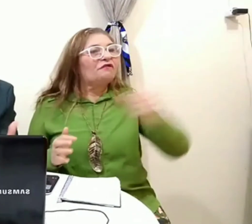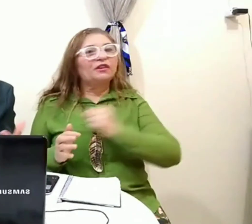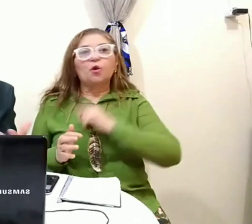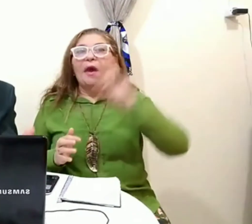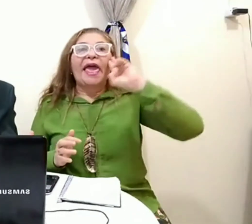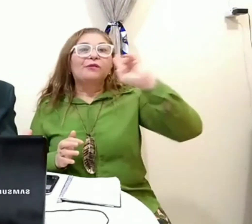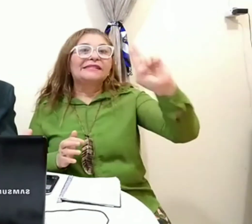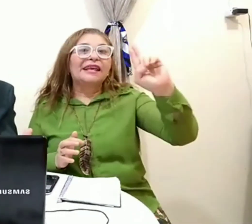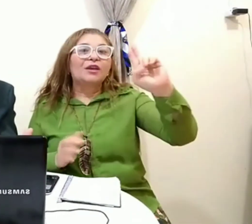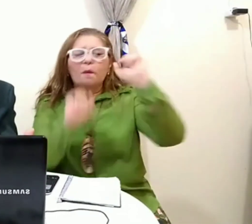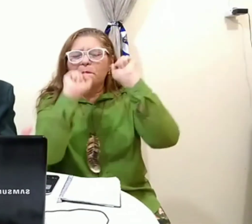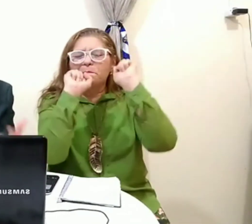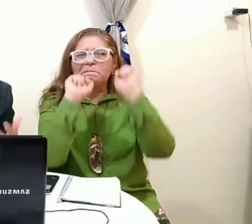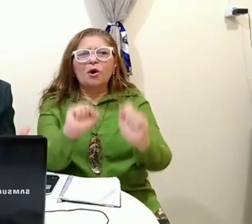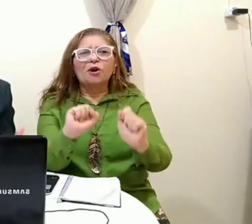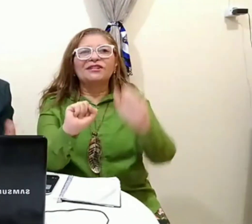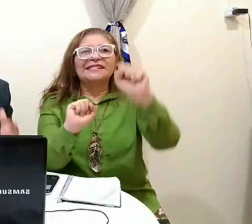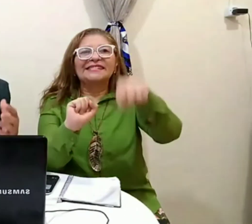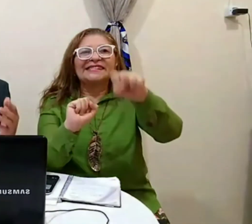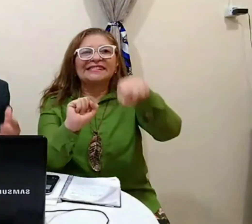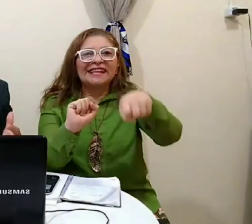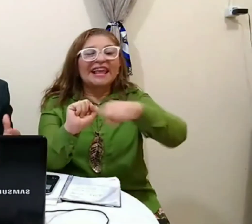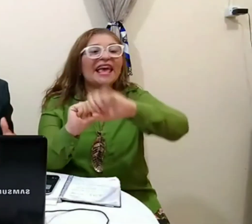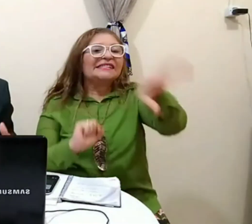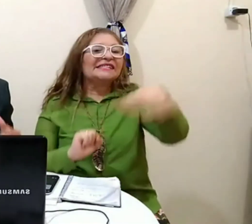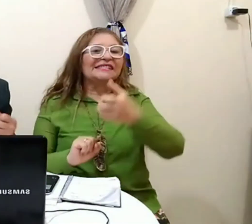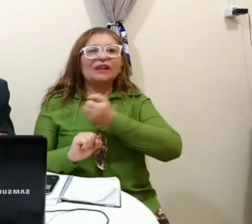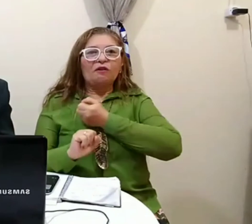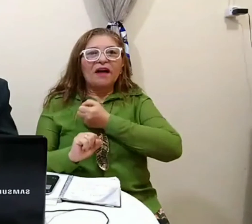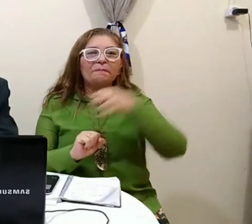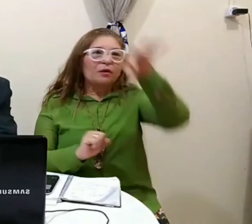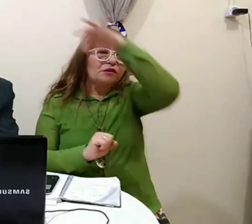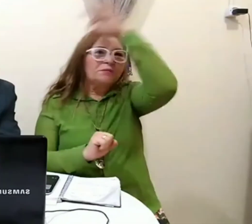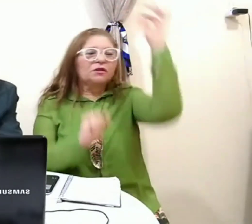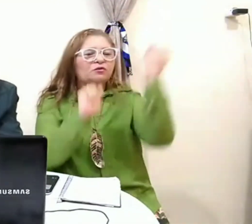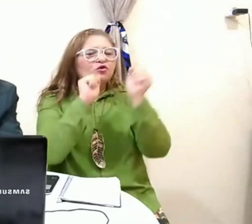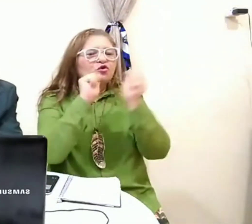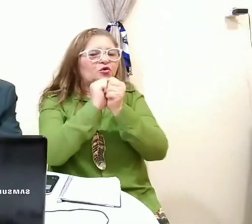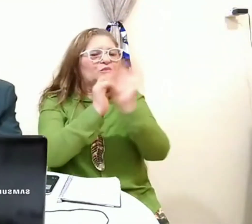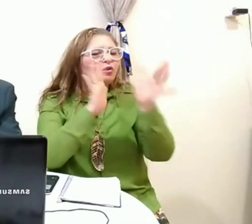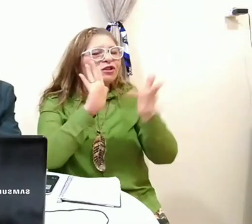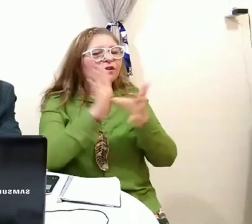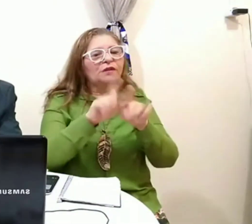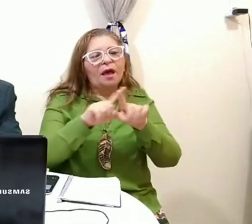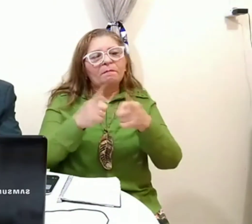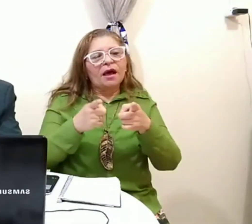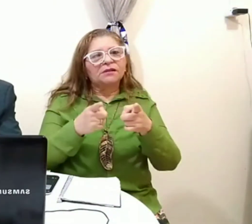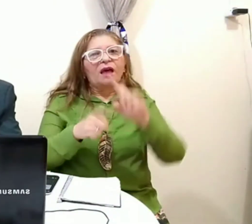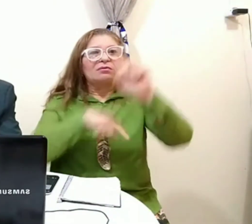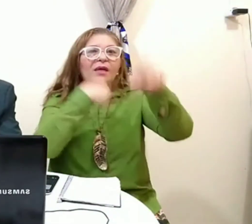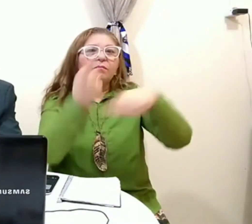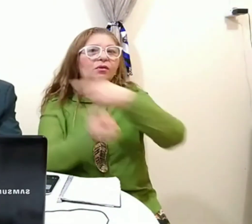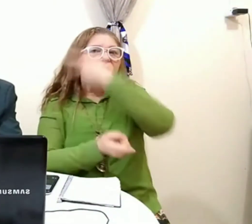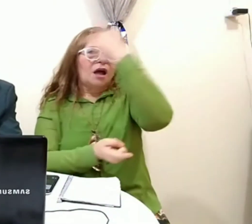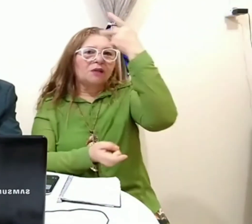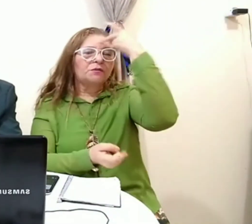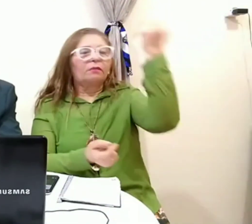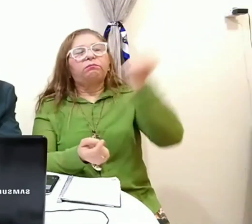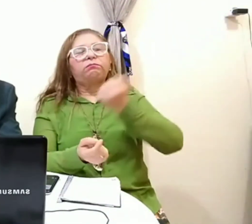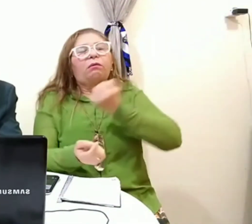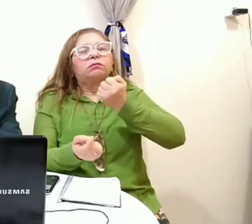pode salvar, que ele veio, o Espírito Santo foi com ele, mas as pessoas tiraram a vida de